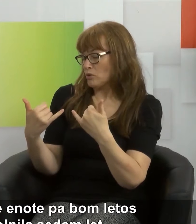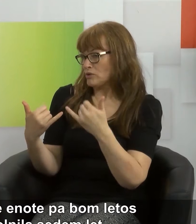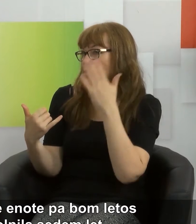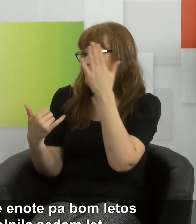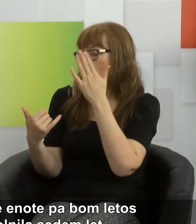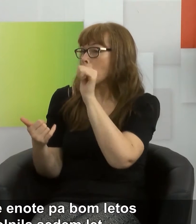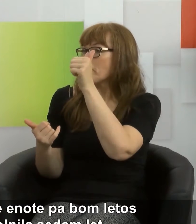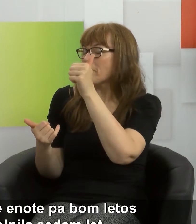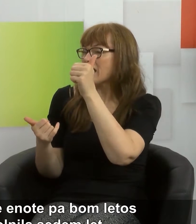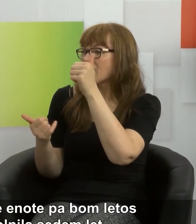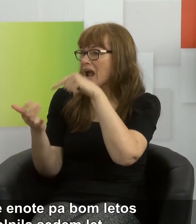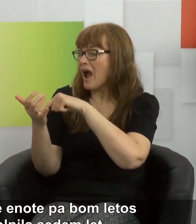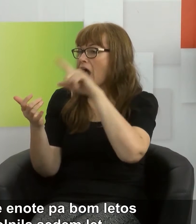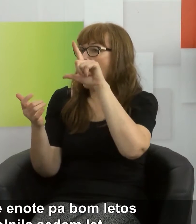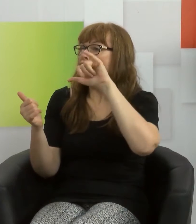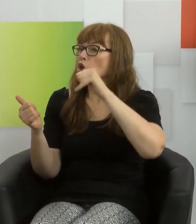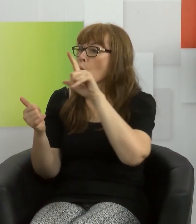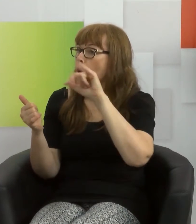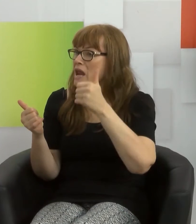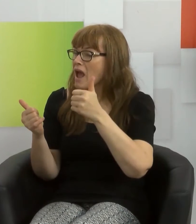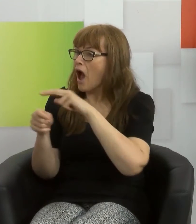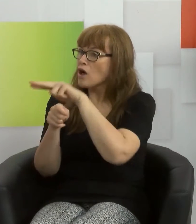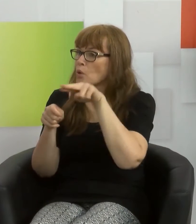letos 1. julija dopolnila 7 let.